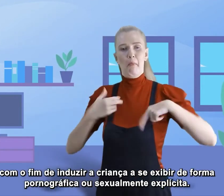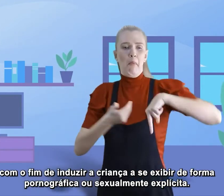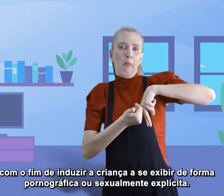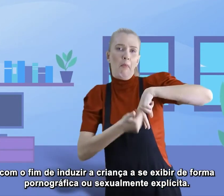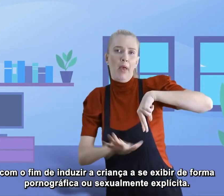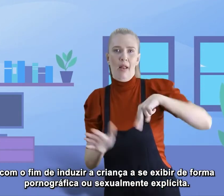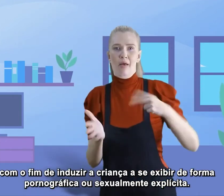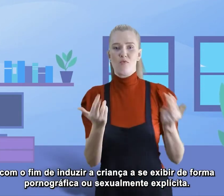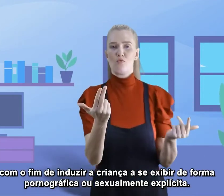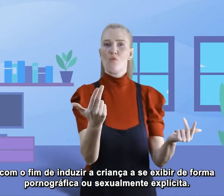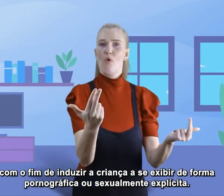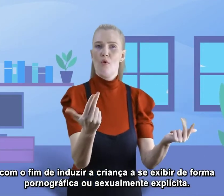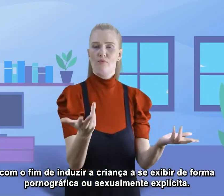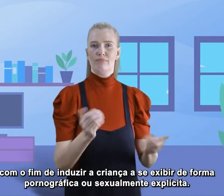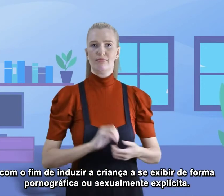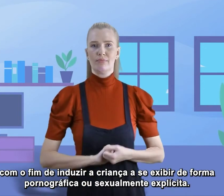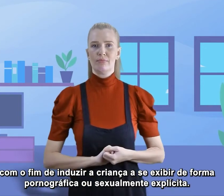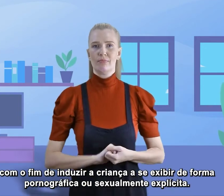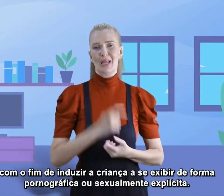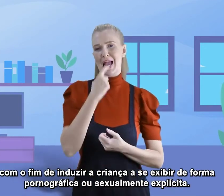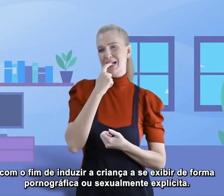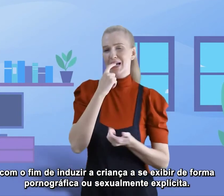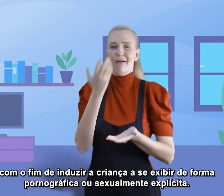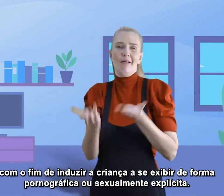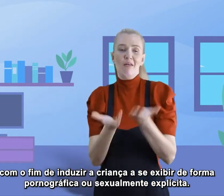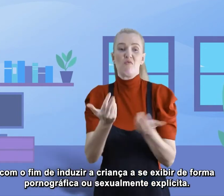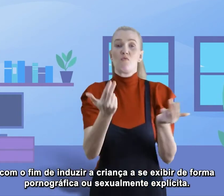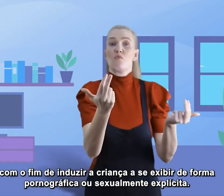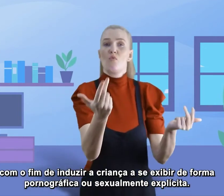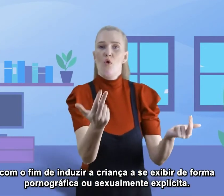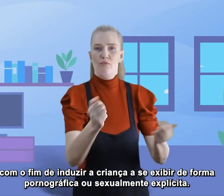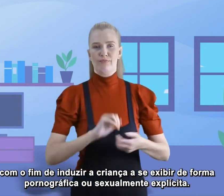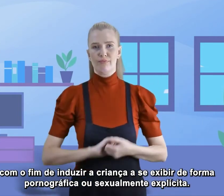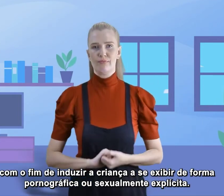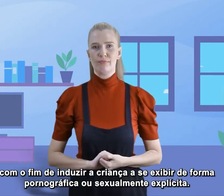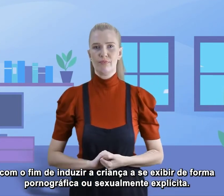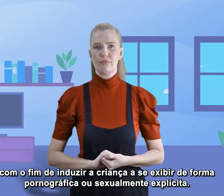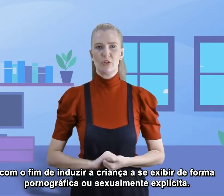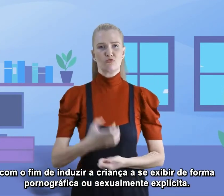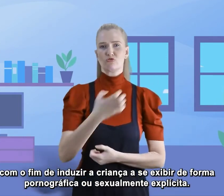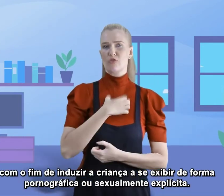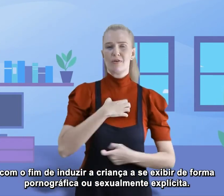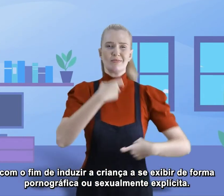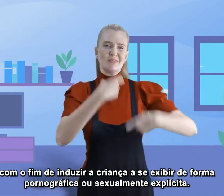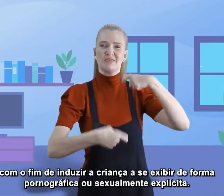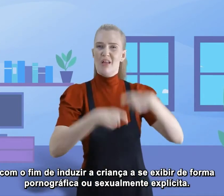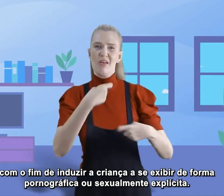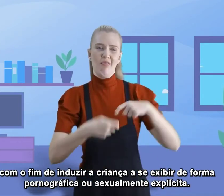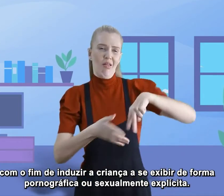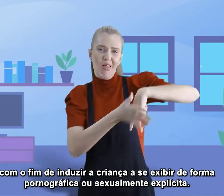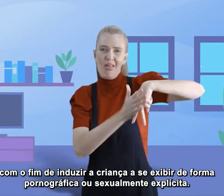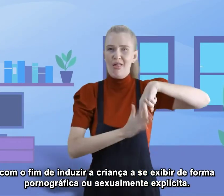de induzir a criança a se exibir de forma pornográfica ou sexualmente